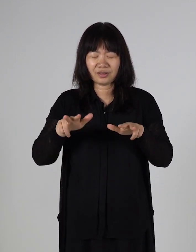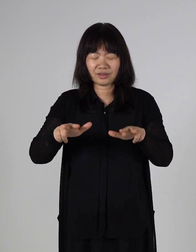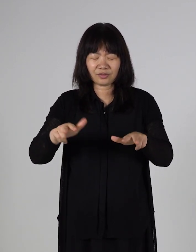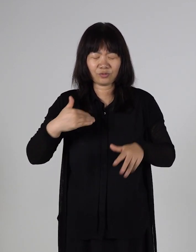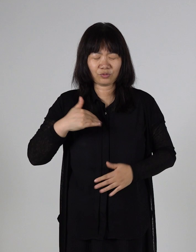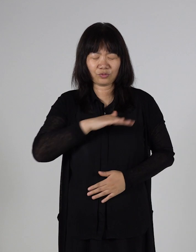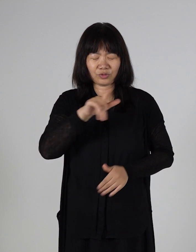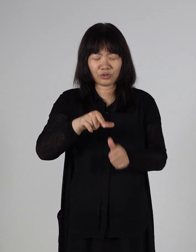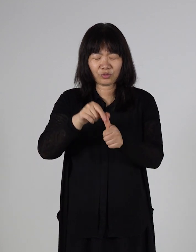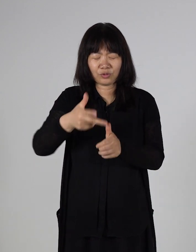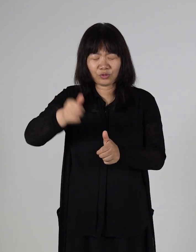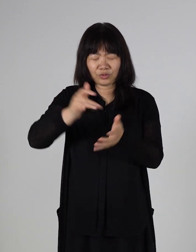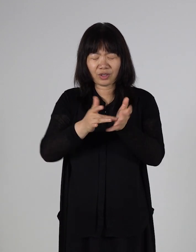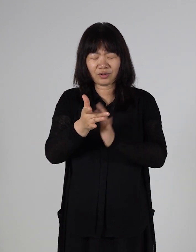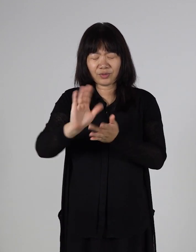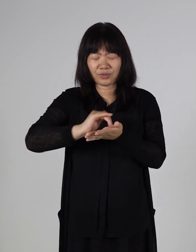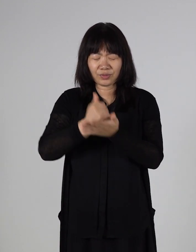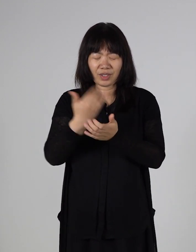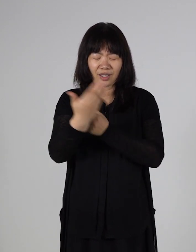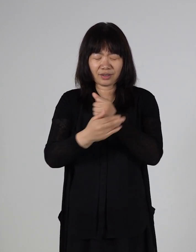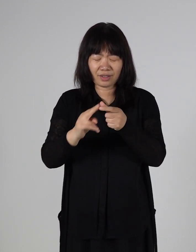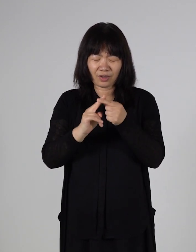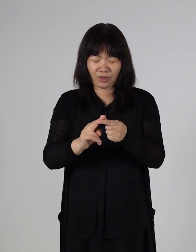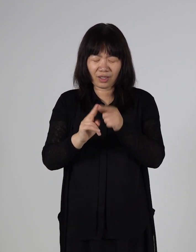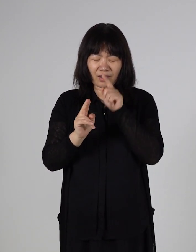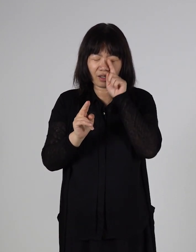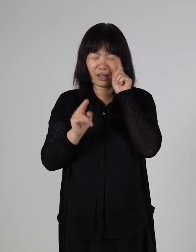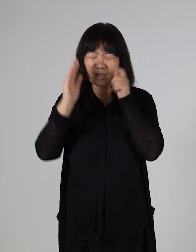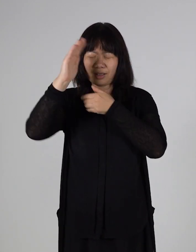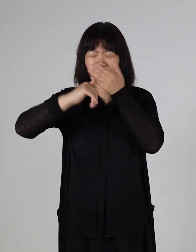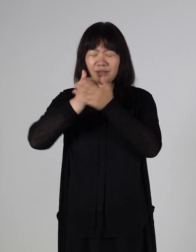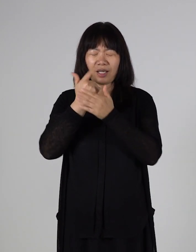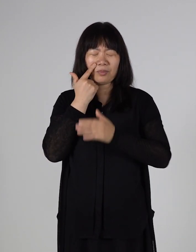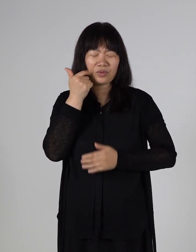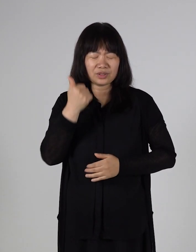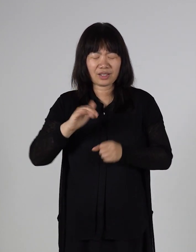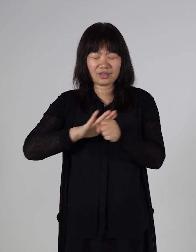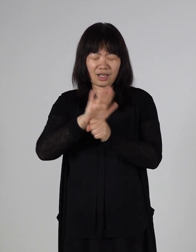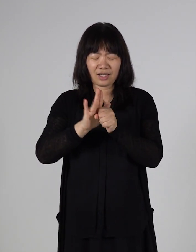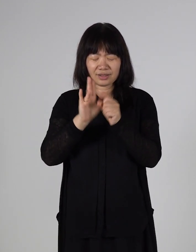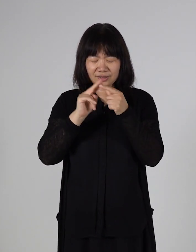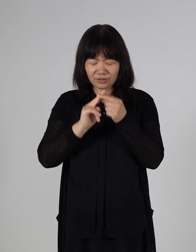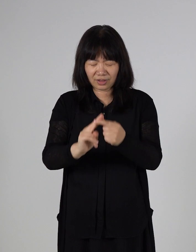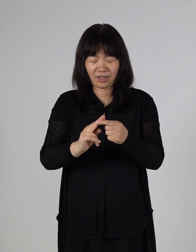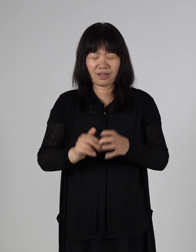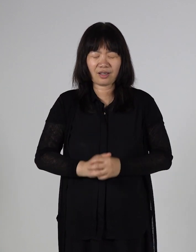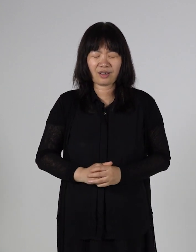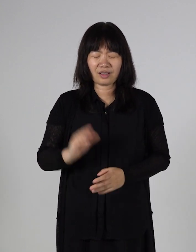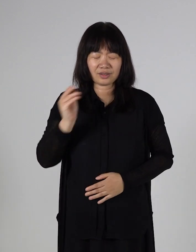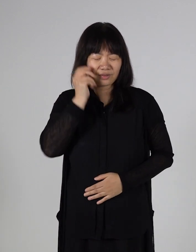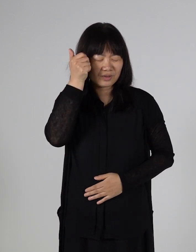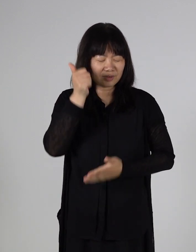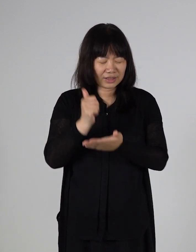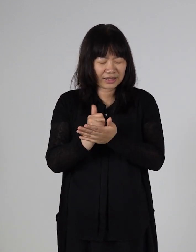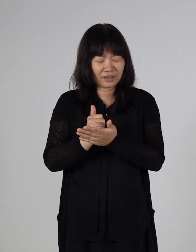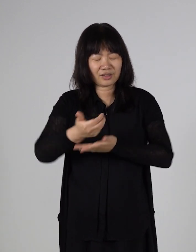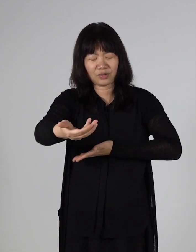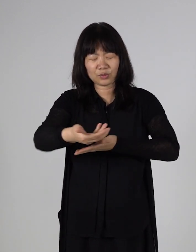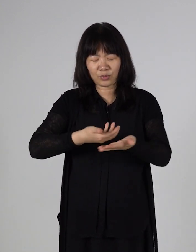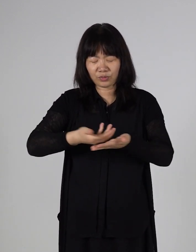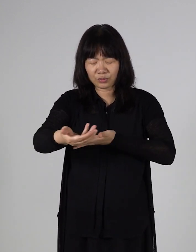지금은 우리 구주 예수 그리스도의 은혜와 하나님 아버지의 사랑하심과 성령님의